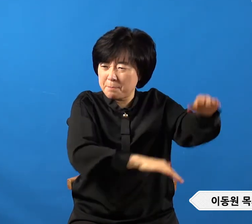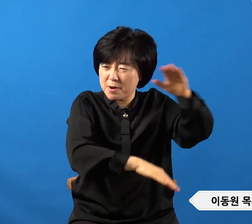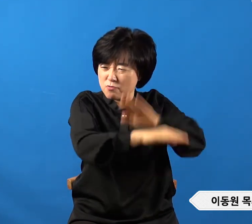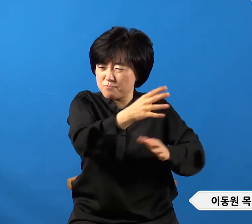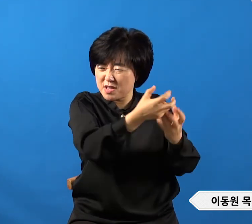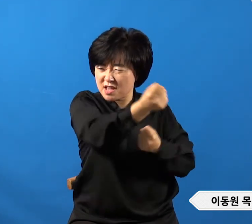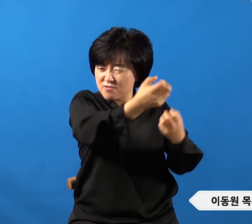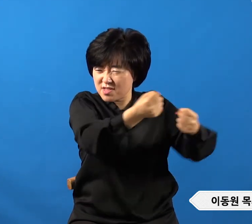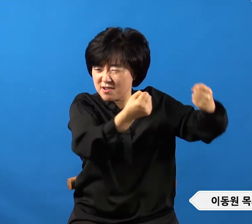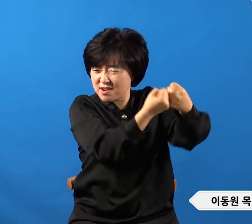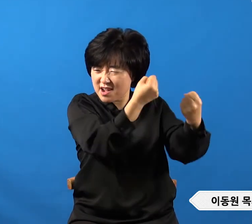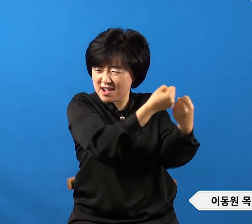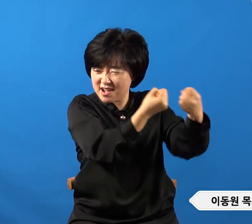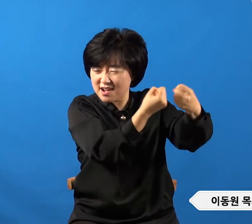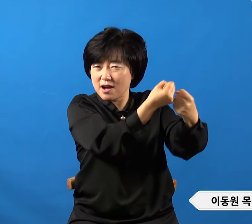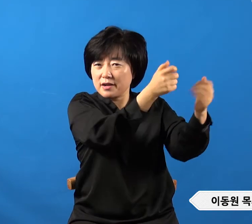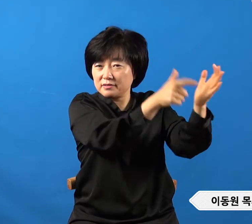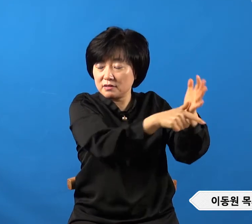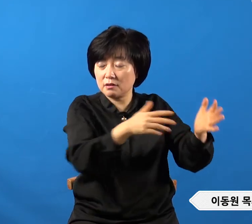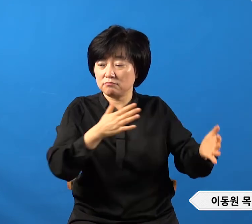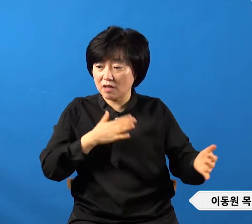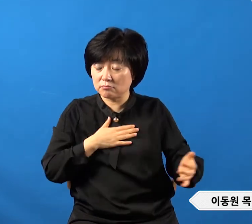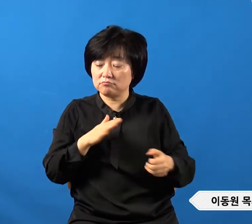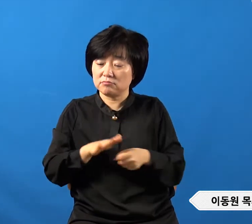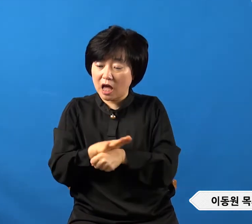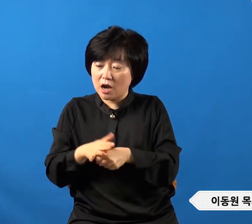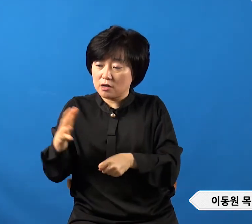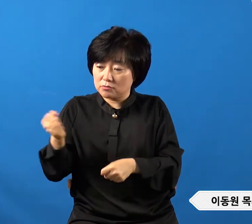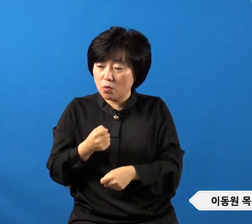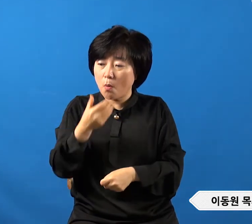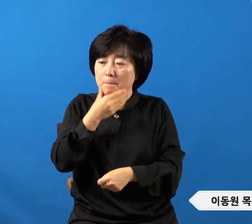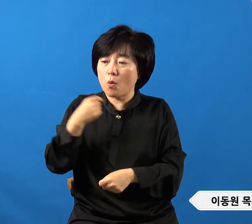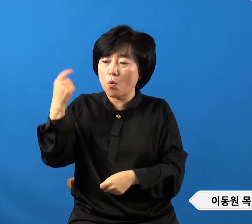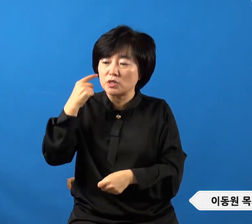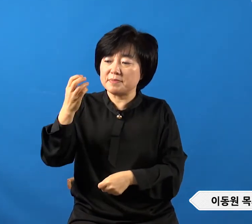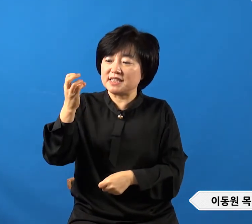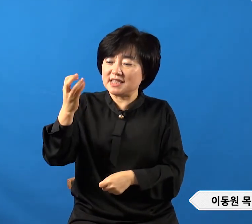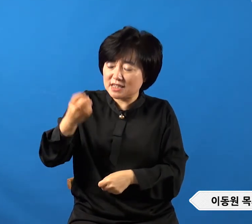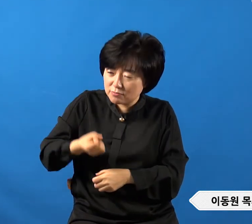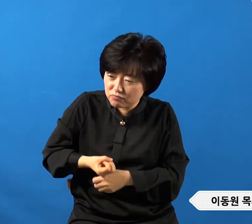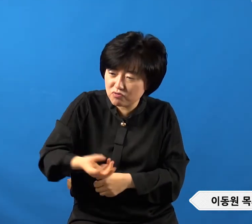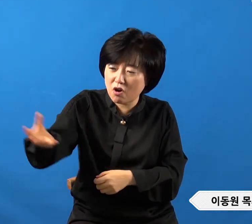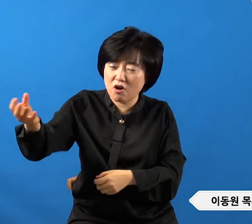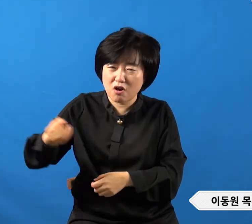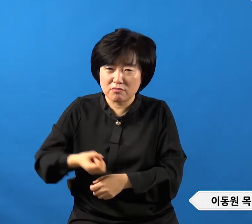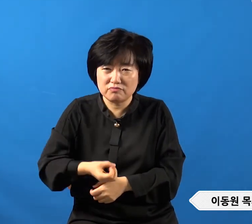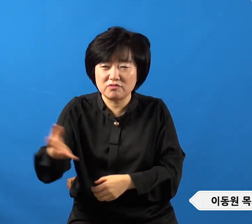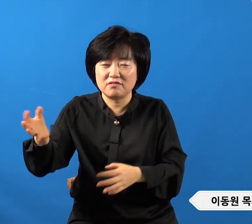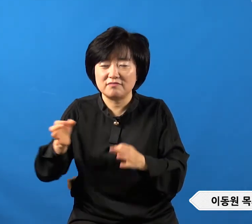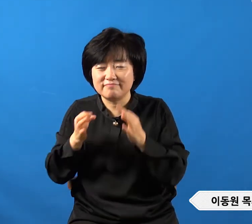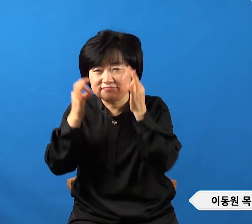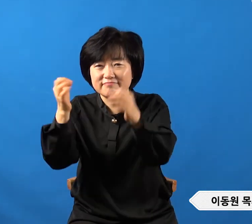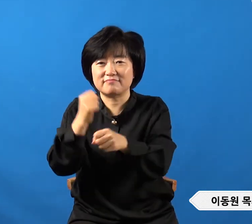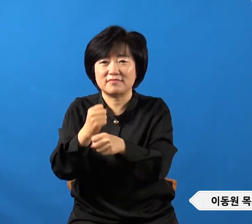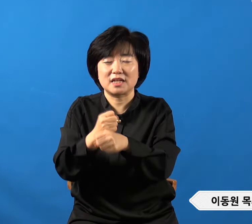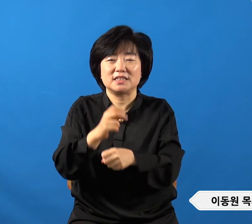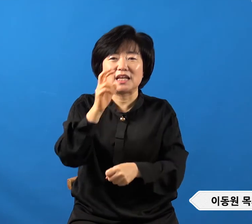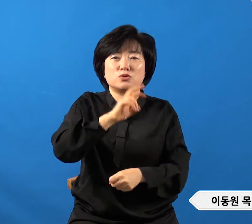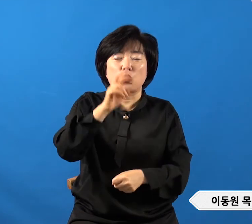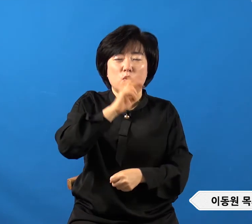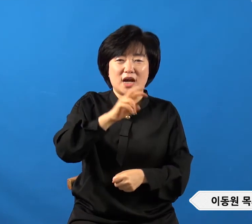우리는 사랑함으로써 복음의 씨를 이 세상에 뿌릴 수 있어야 합니다. 찬송가